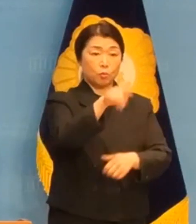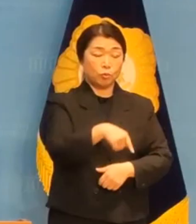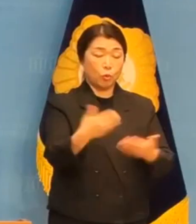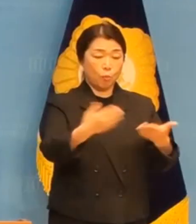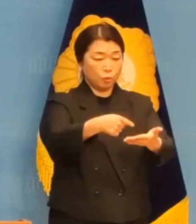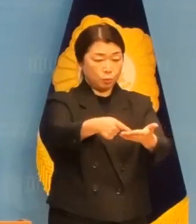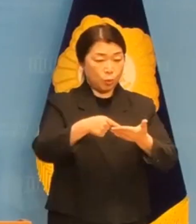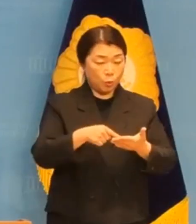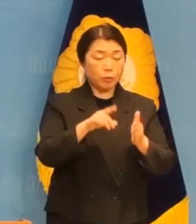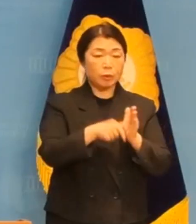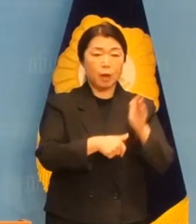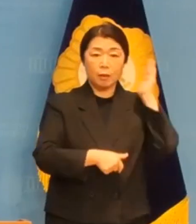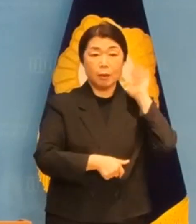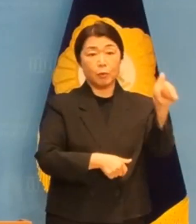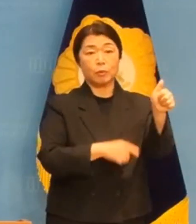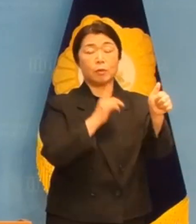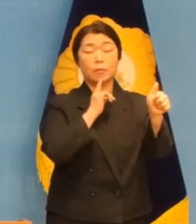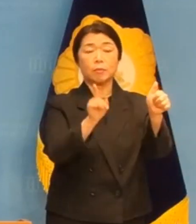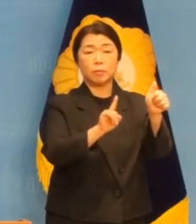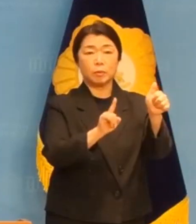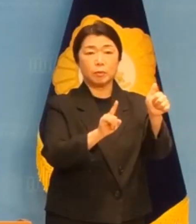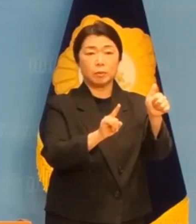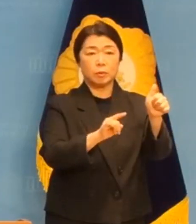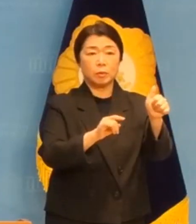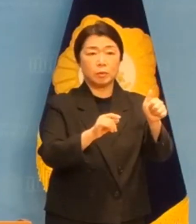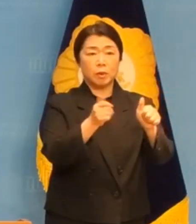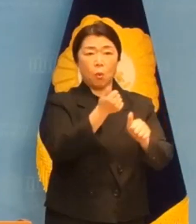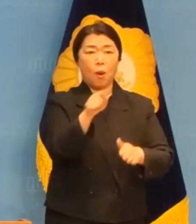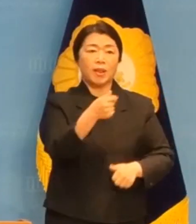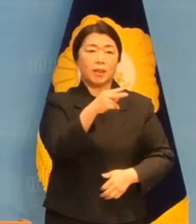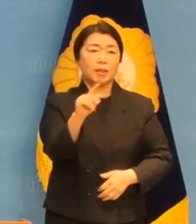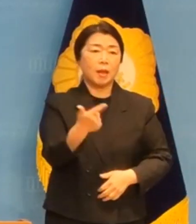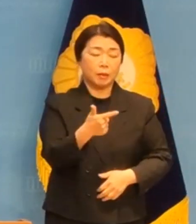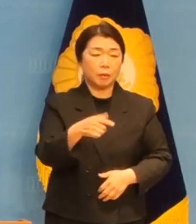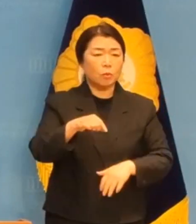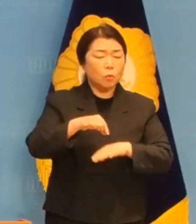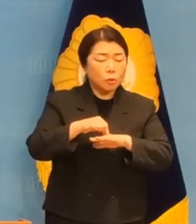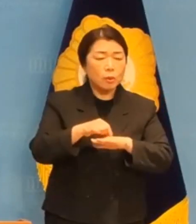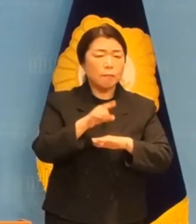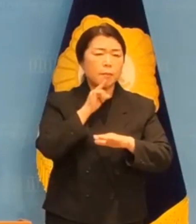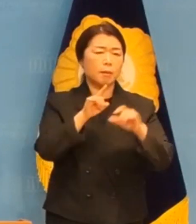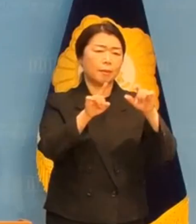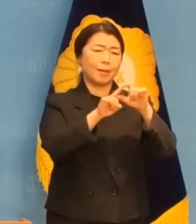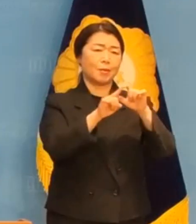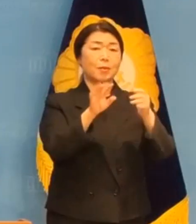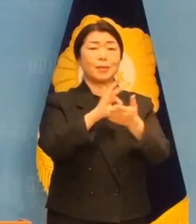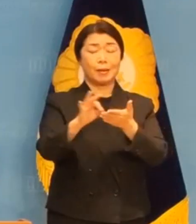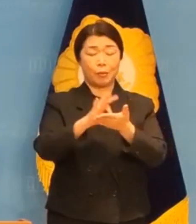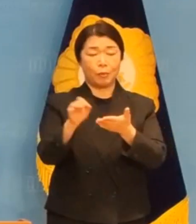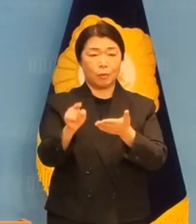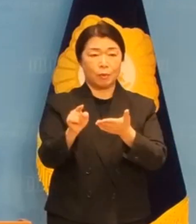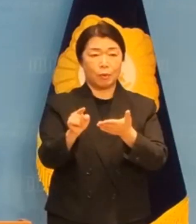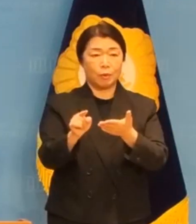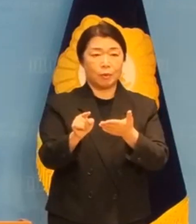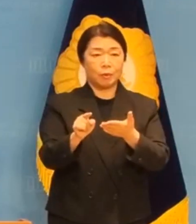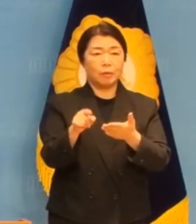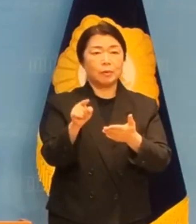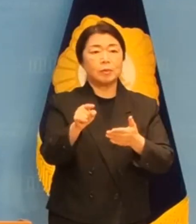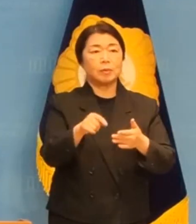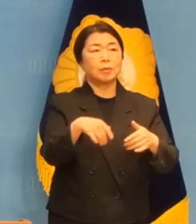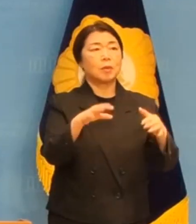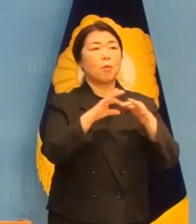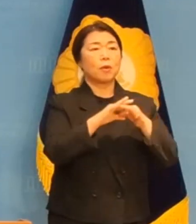업무보고에서 대통령이 이른바 환단고기 논쟁을 직접 꺼내며 특정 이사장을 문제 삼은 장면은 이번